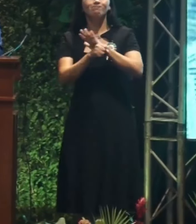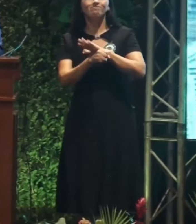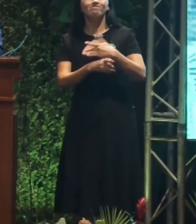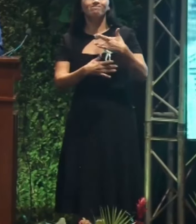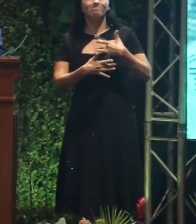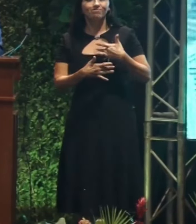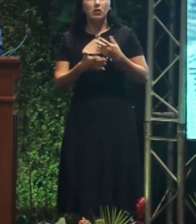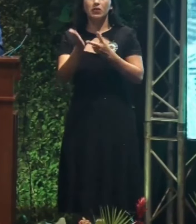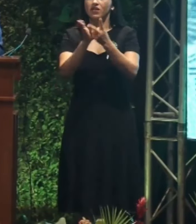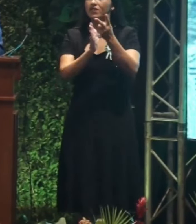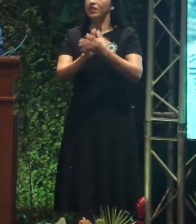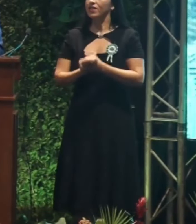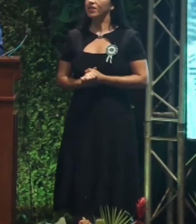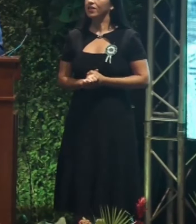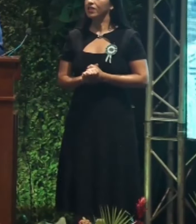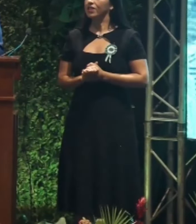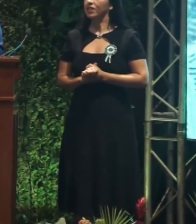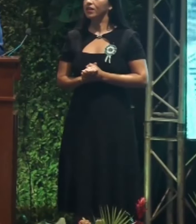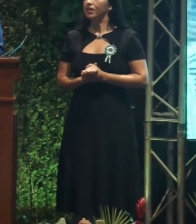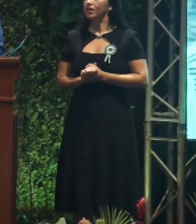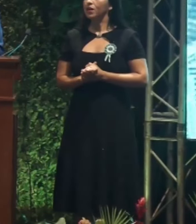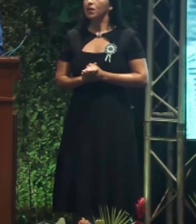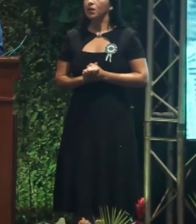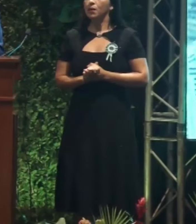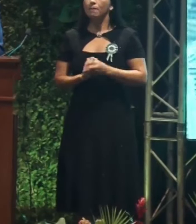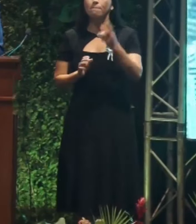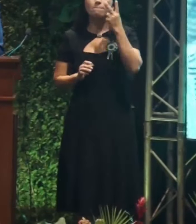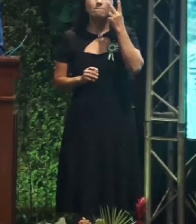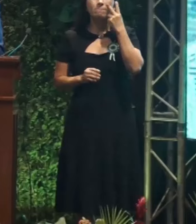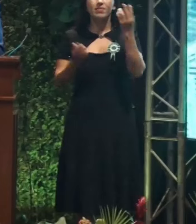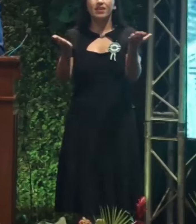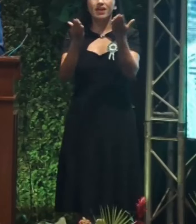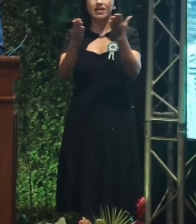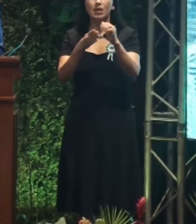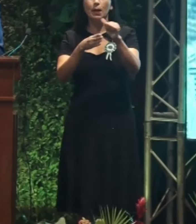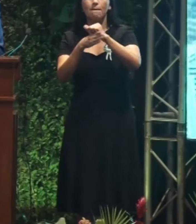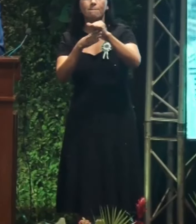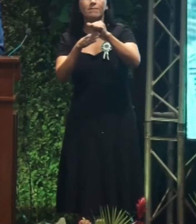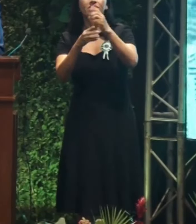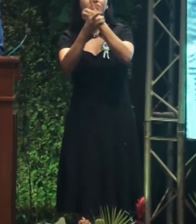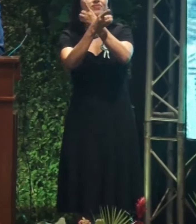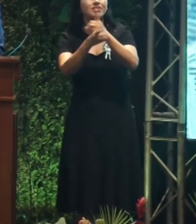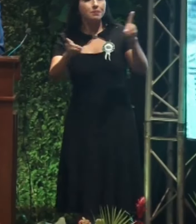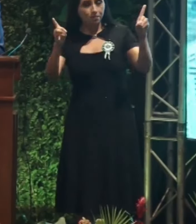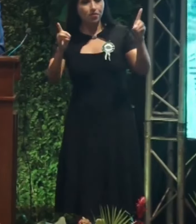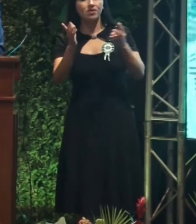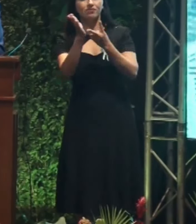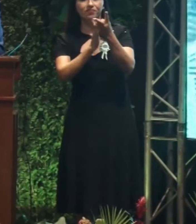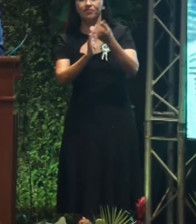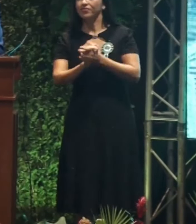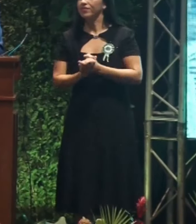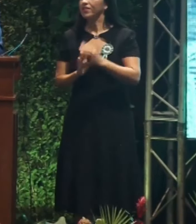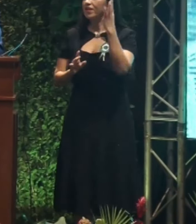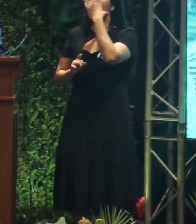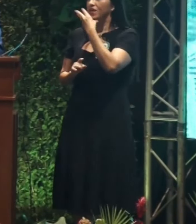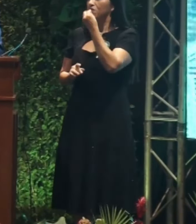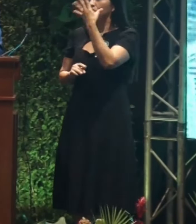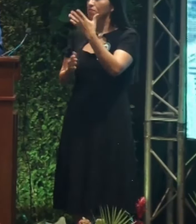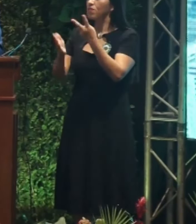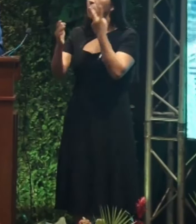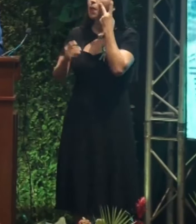alma de ver de que aquí se practica democracia. Qué hermoso ver